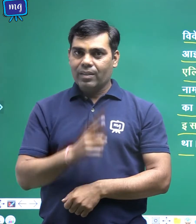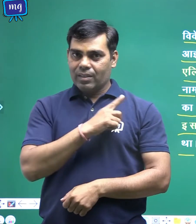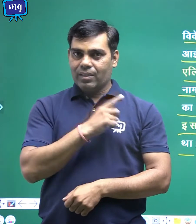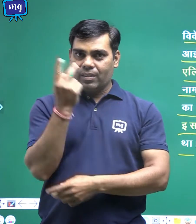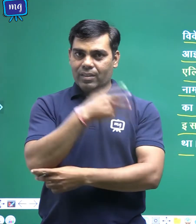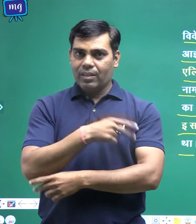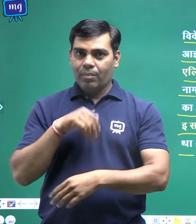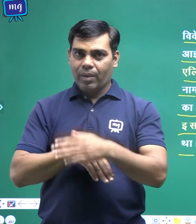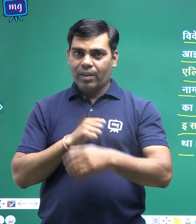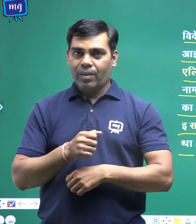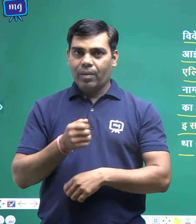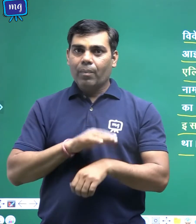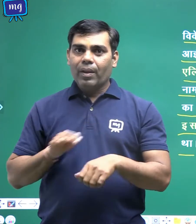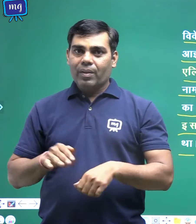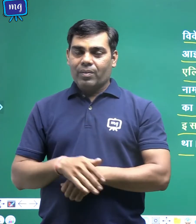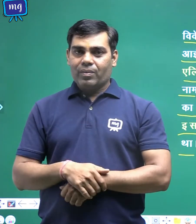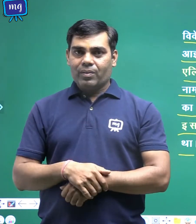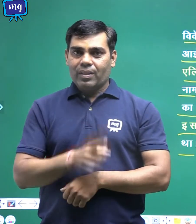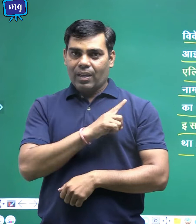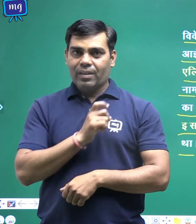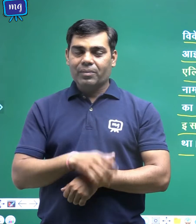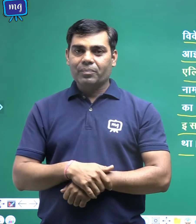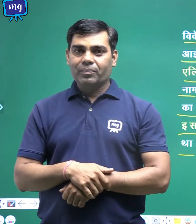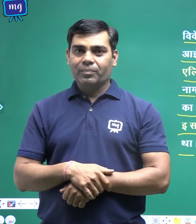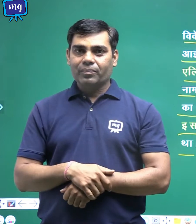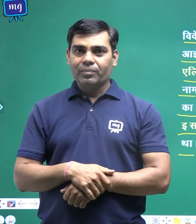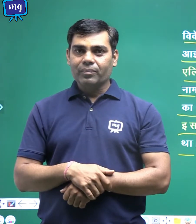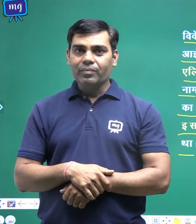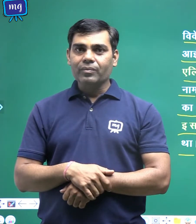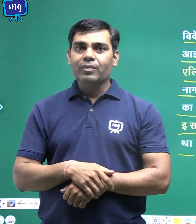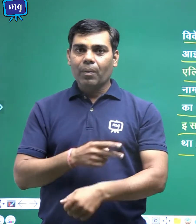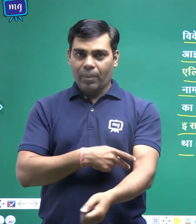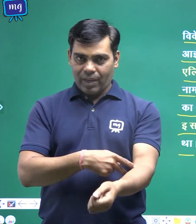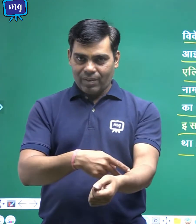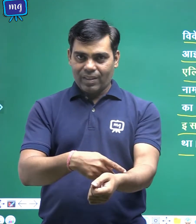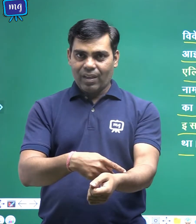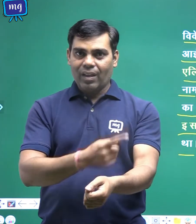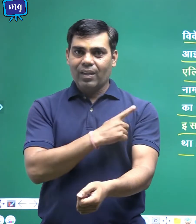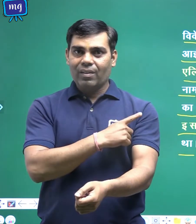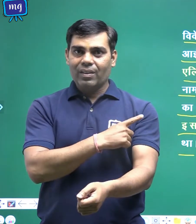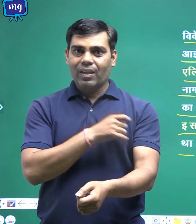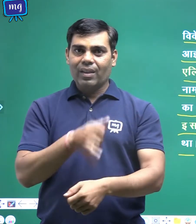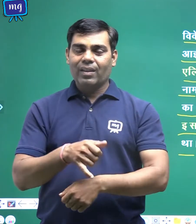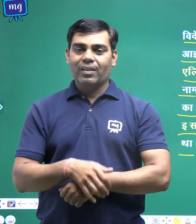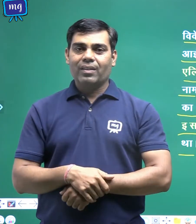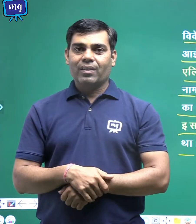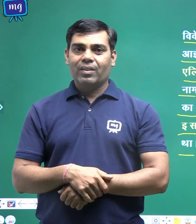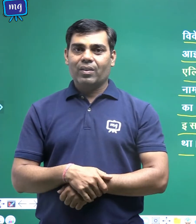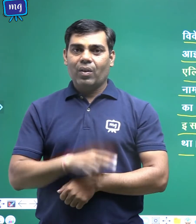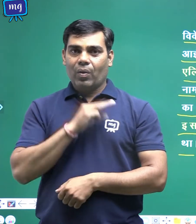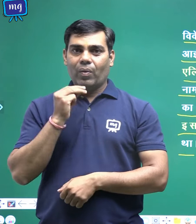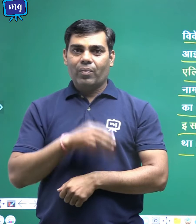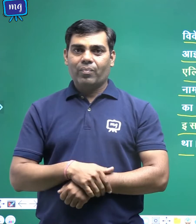में प्यारे बच्चों, यह भगिनी निवेदिता है